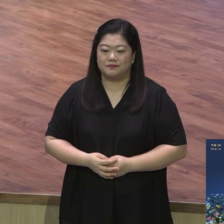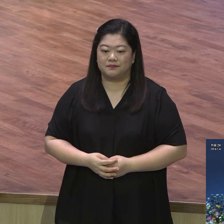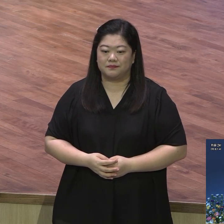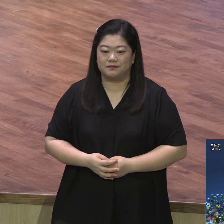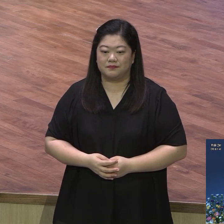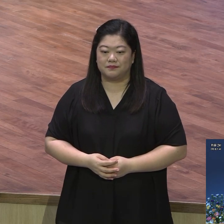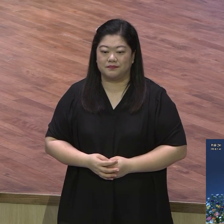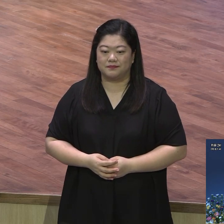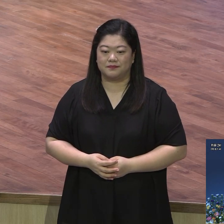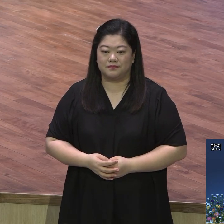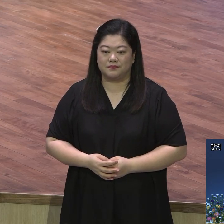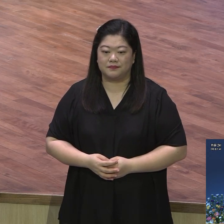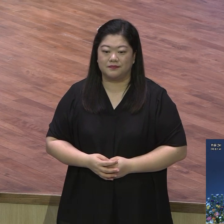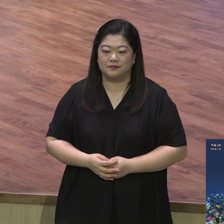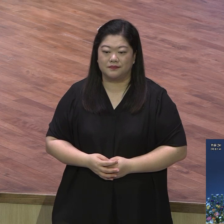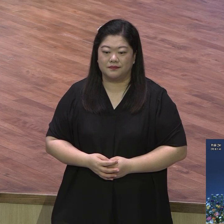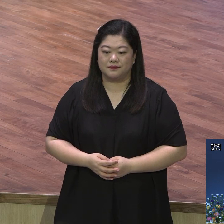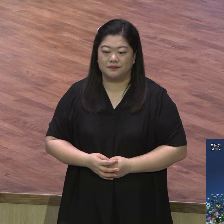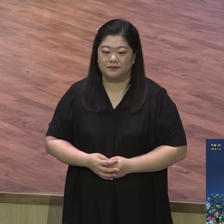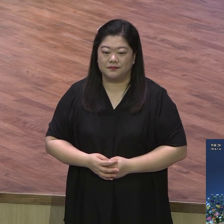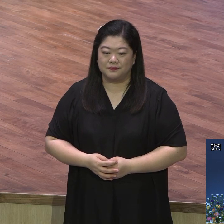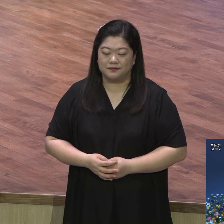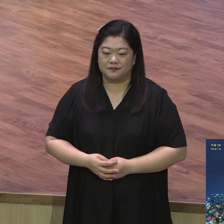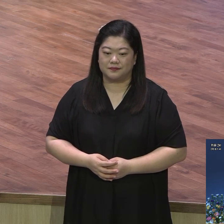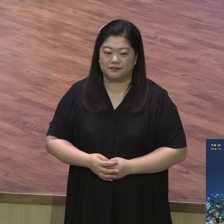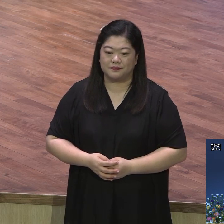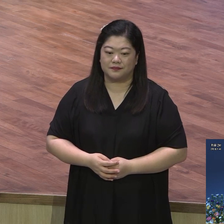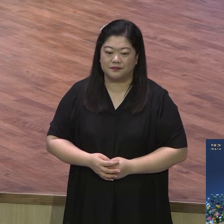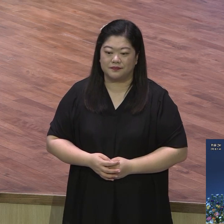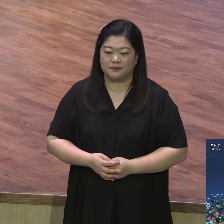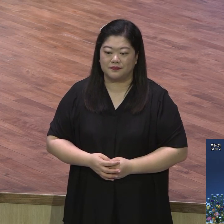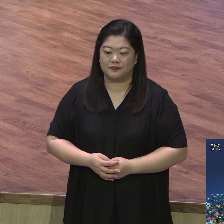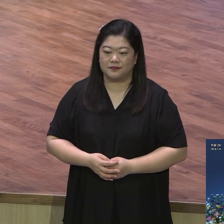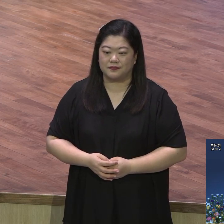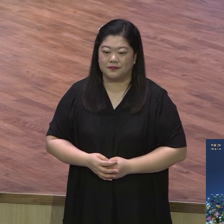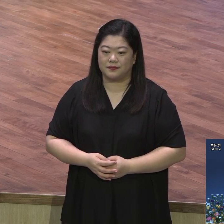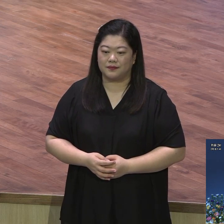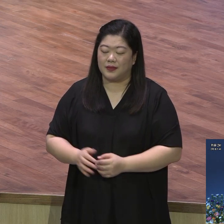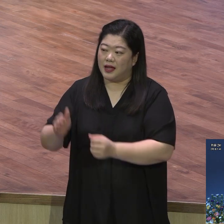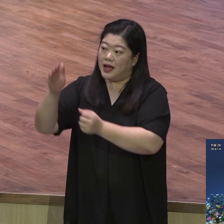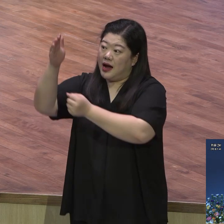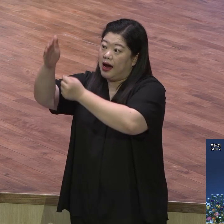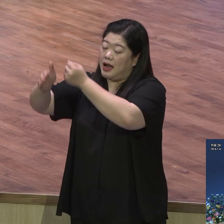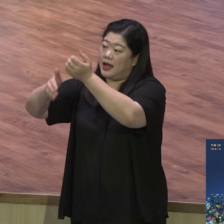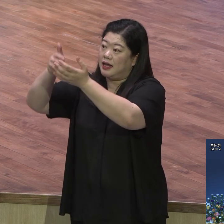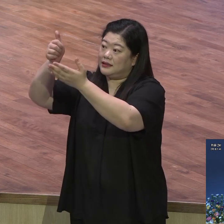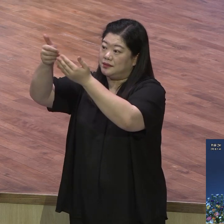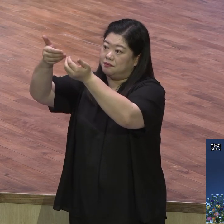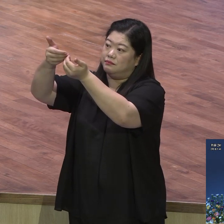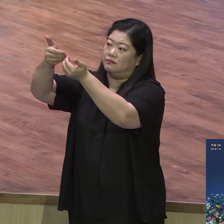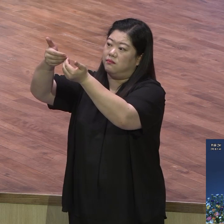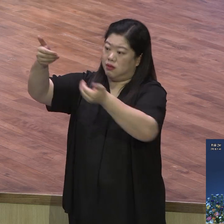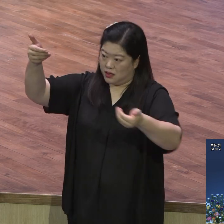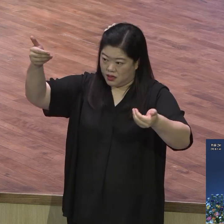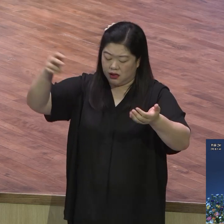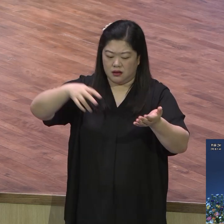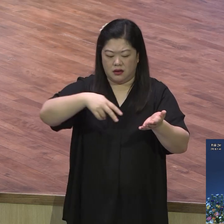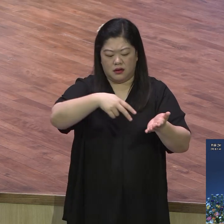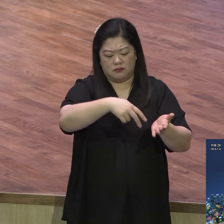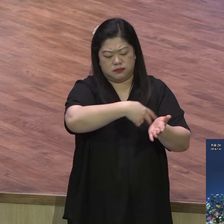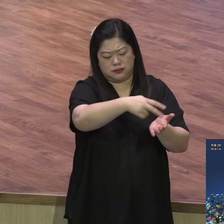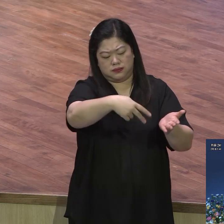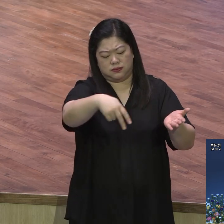한마디로 24 하나님을 떠나서 우리 방황하는 영혼들을